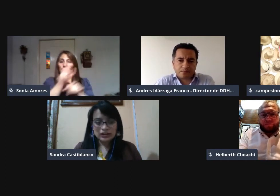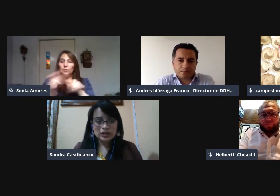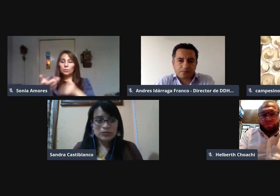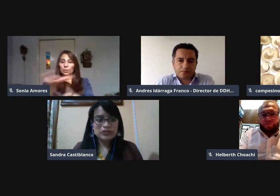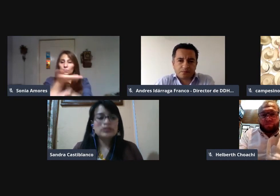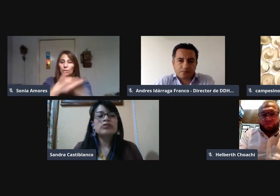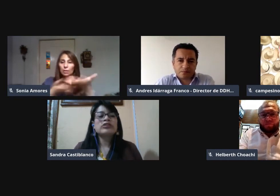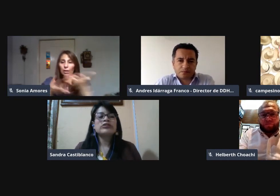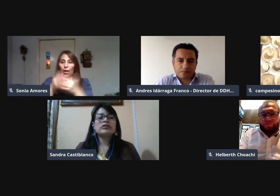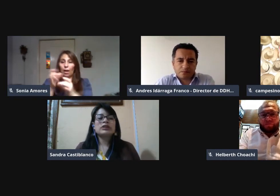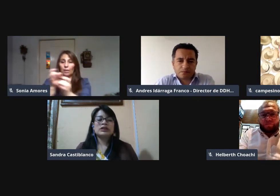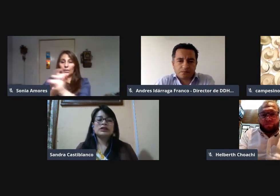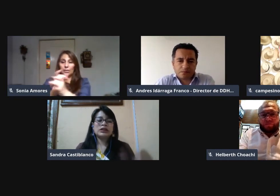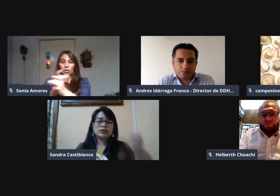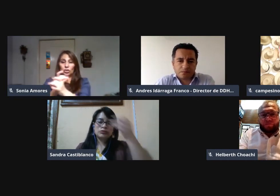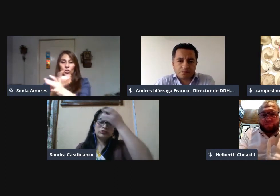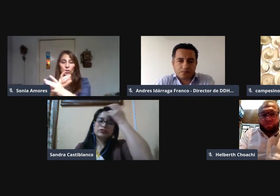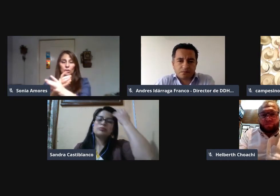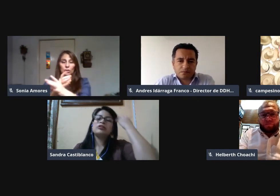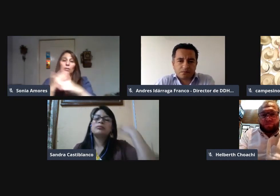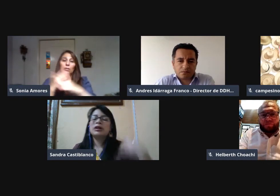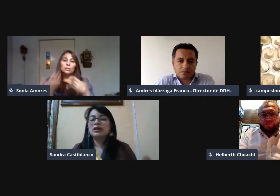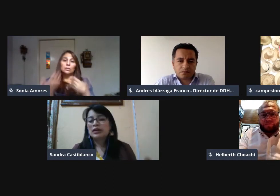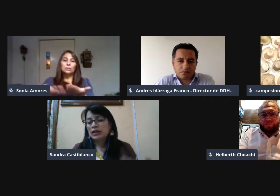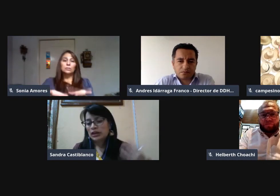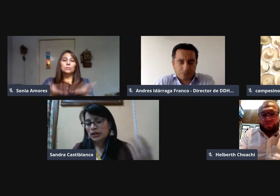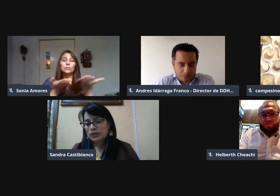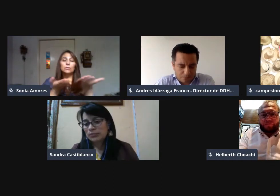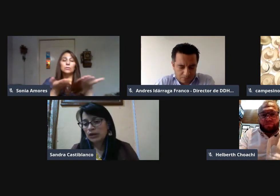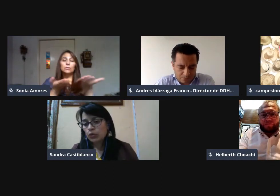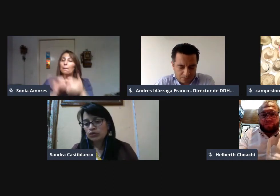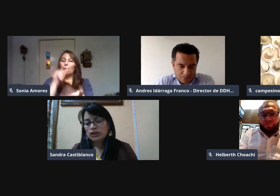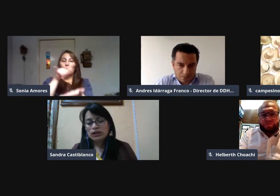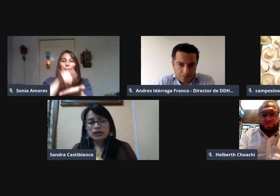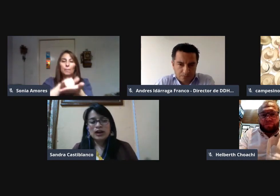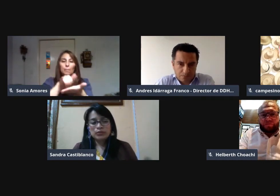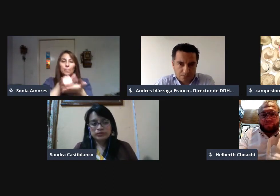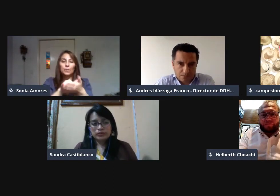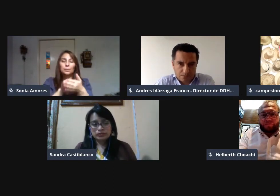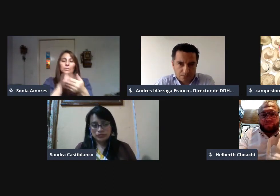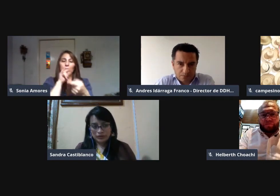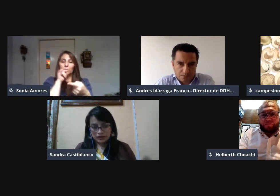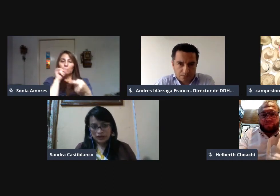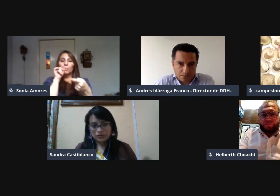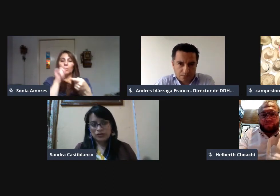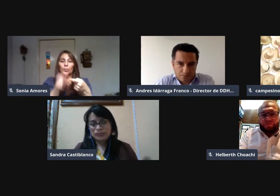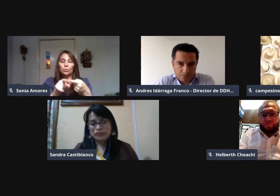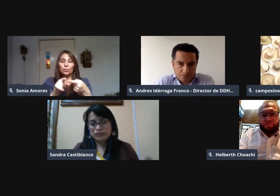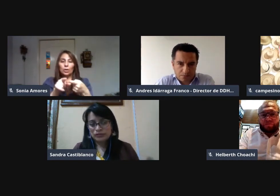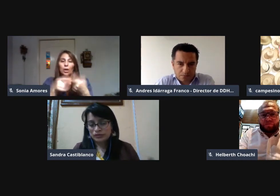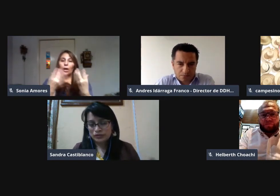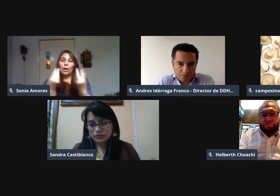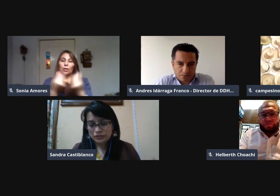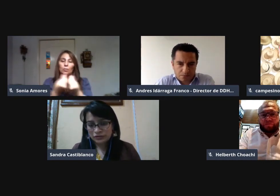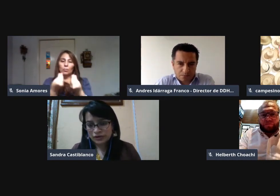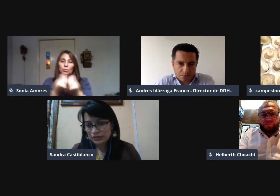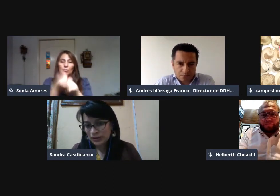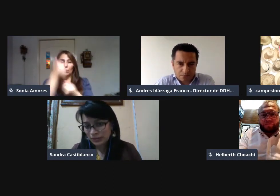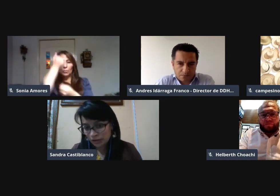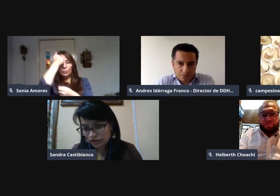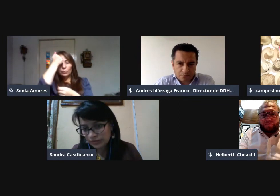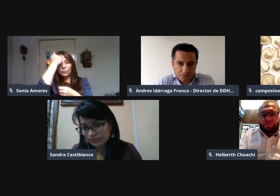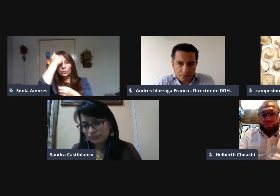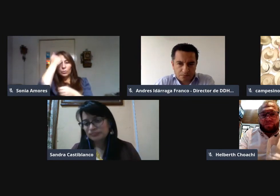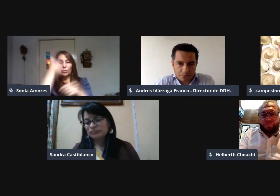chat, pues entonces dirigimos esta misma pregunta a nuestro compañero y profesor en formación,